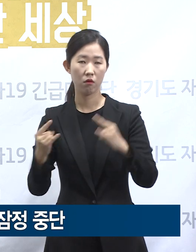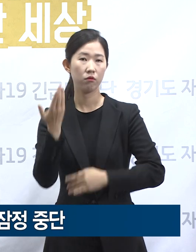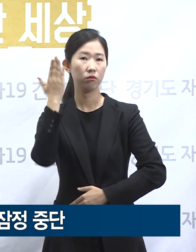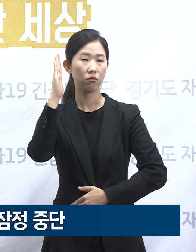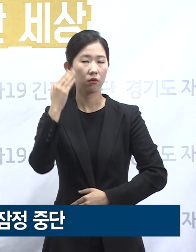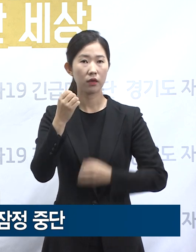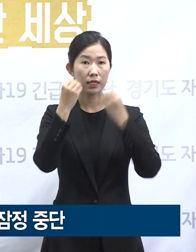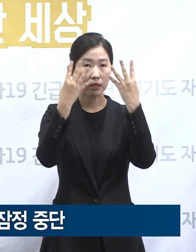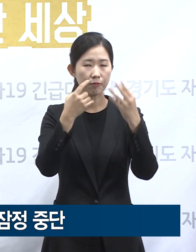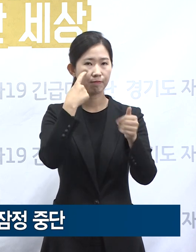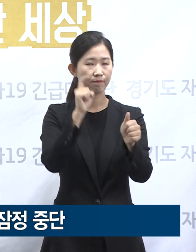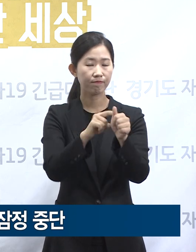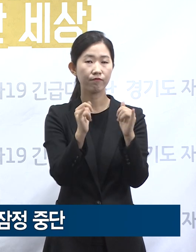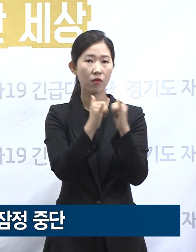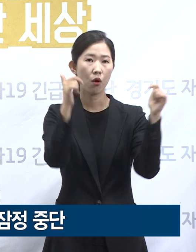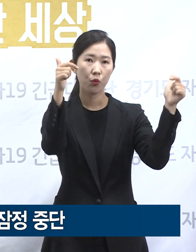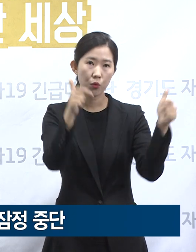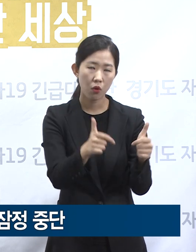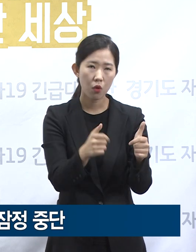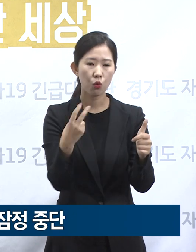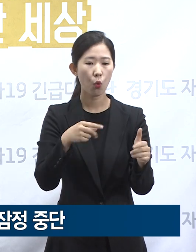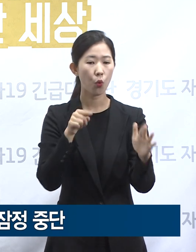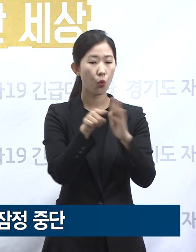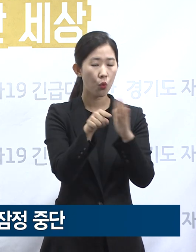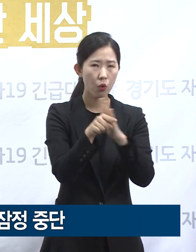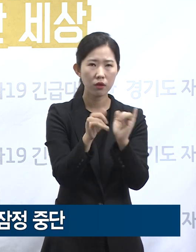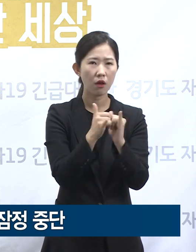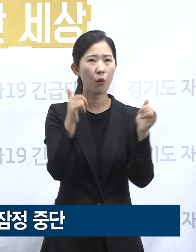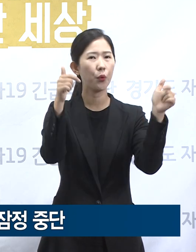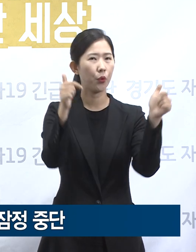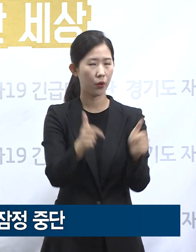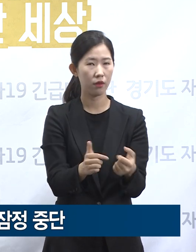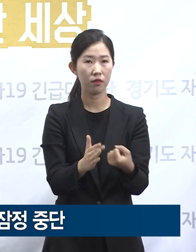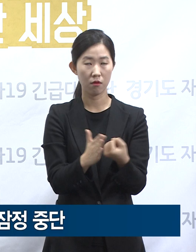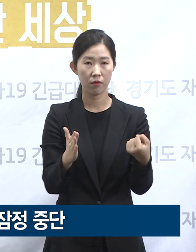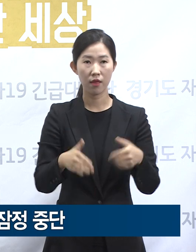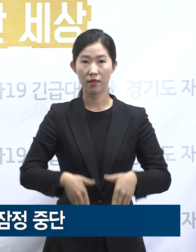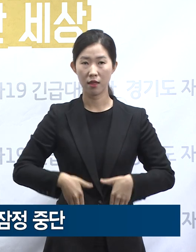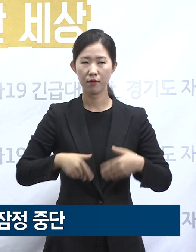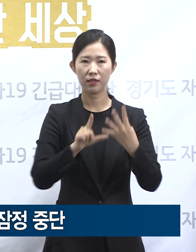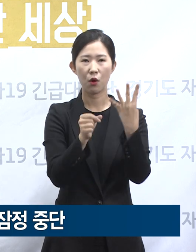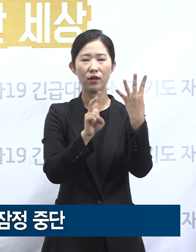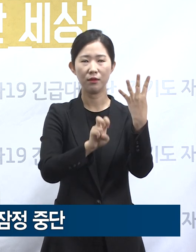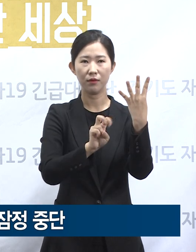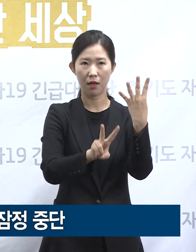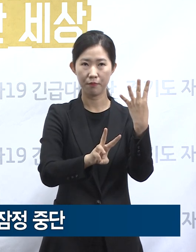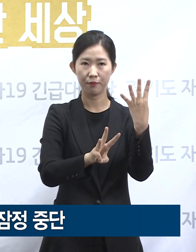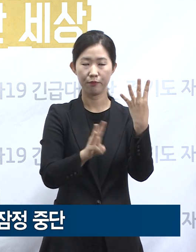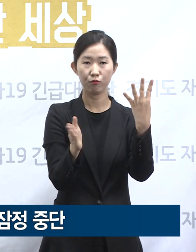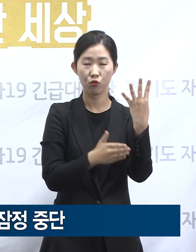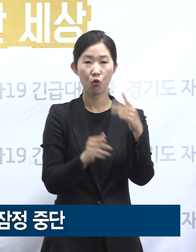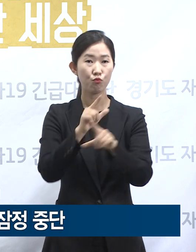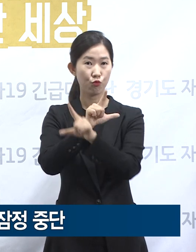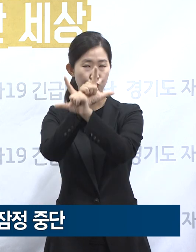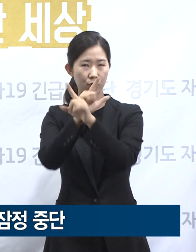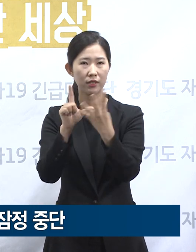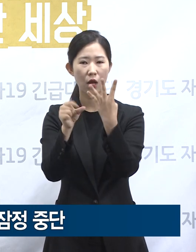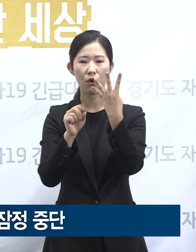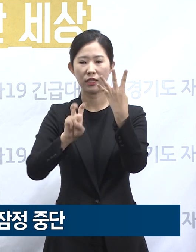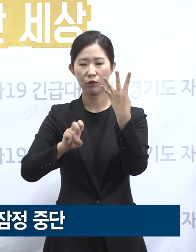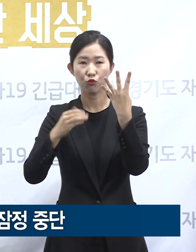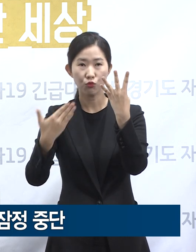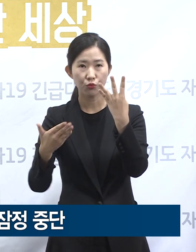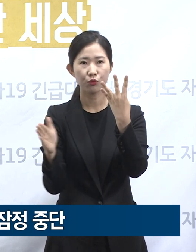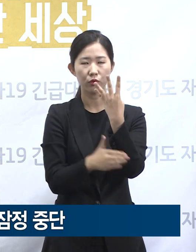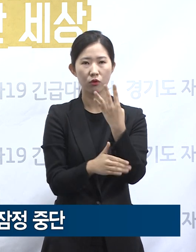감소 추이를 보이고 이용자가 급감함에 따라 남부는 4월 23일부터 북부는 4월 29일부터 운영을